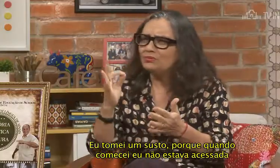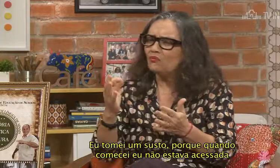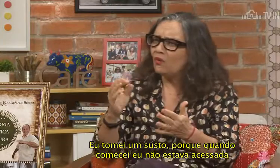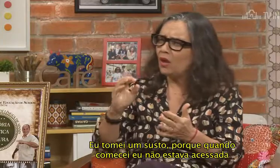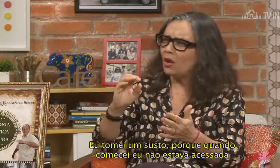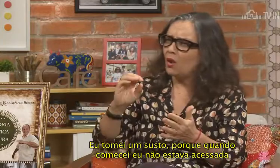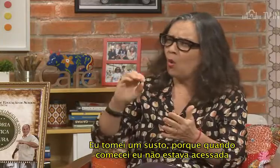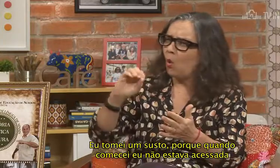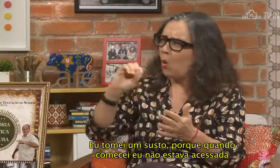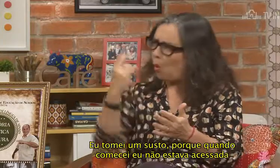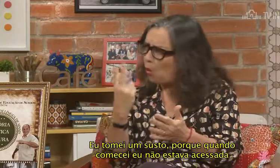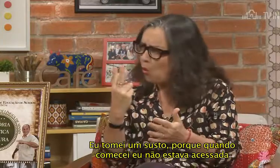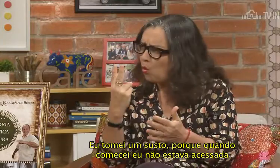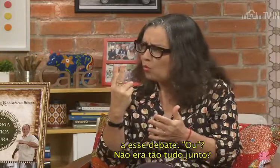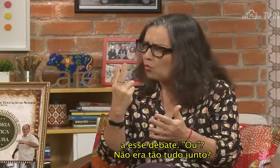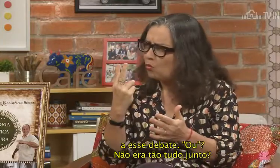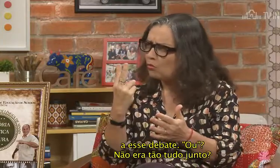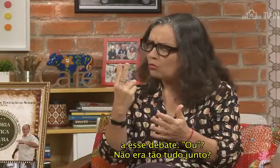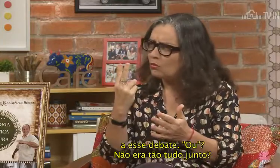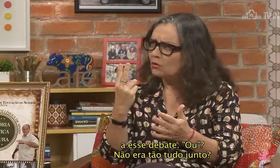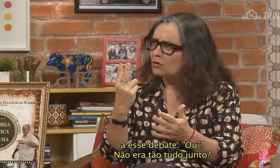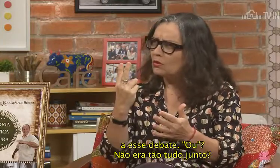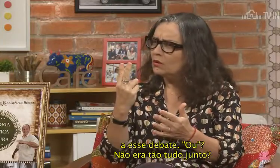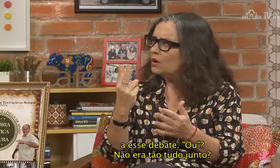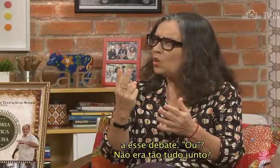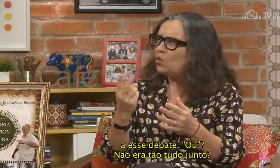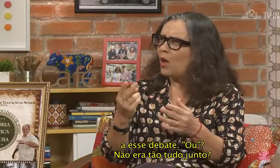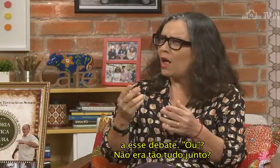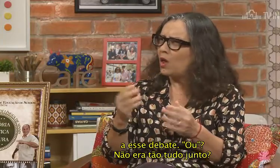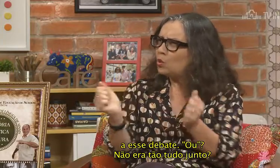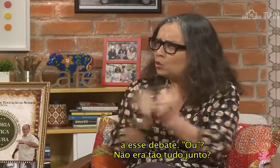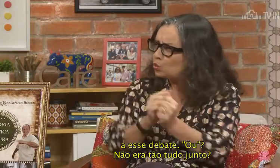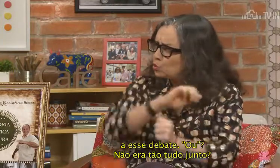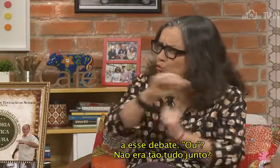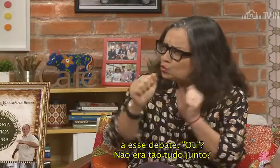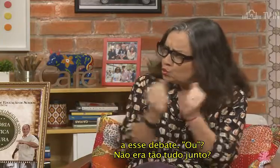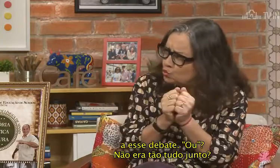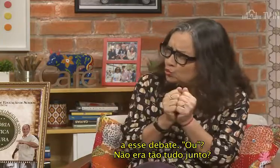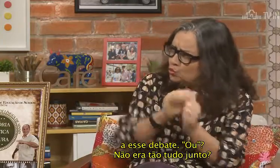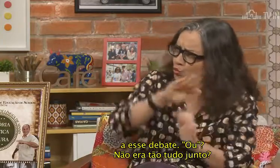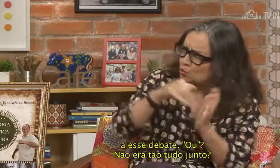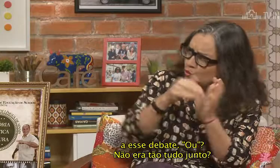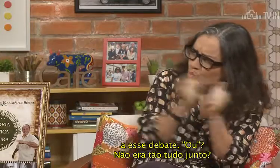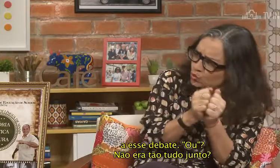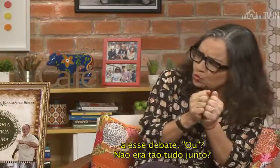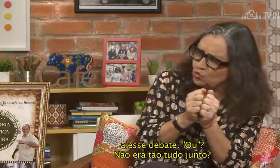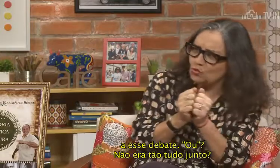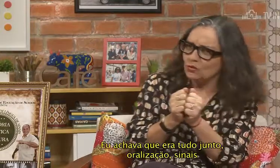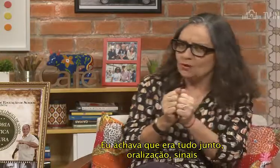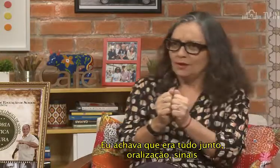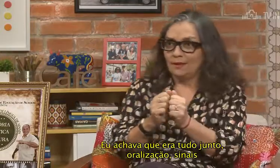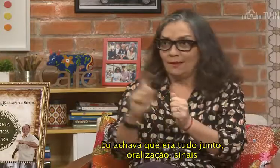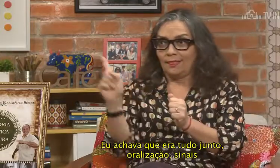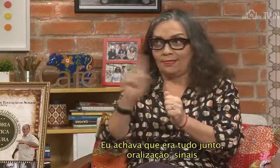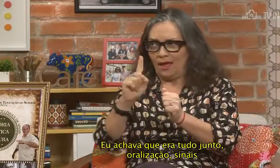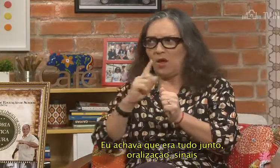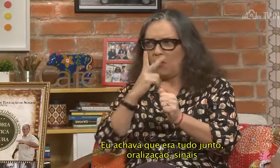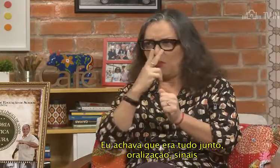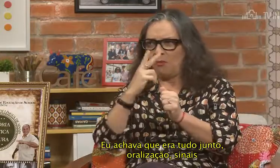não estava acessada a esse debate. Ou, né? Não era, então, tudo junto? Eu achava que era tudo junto, oralização,